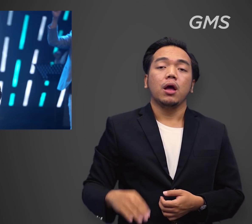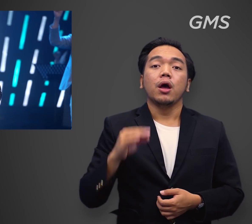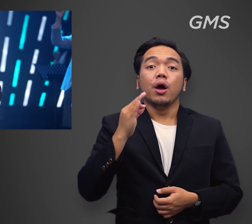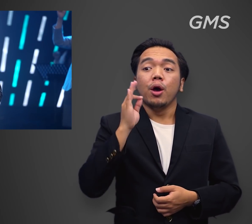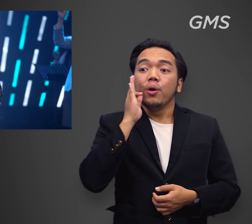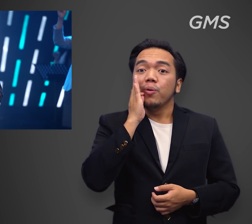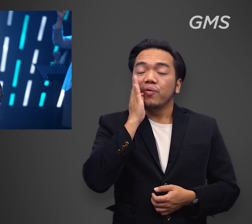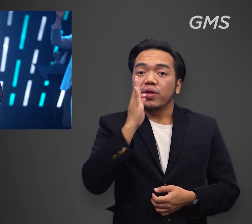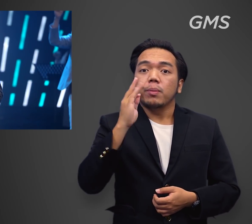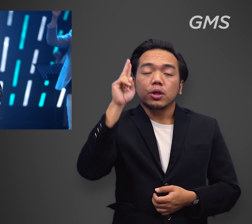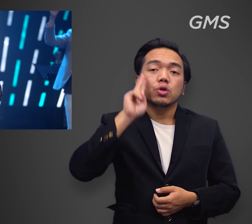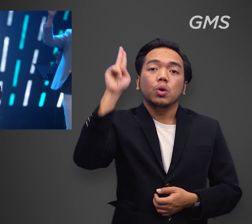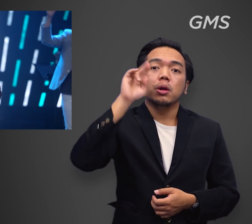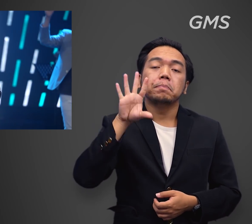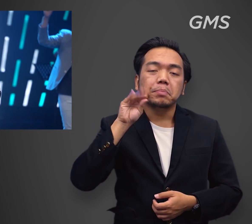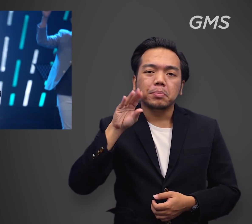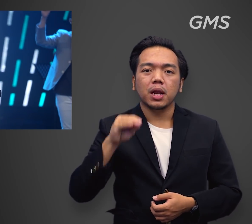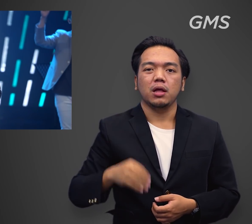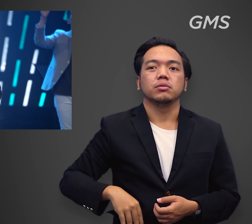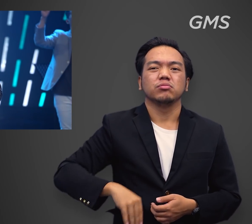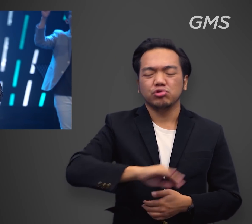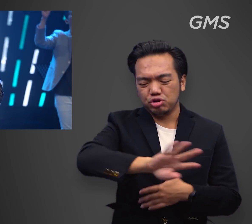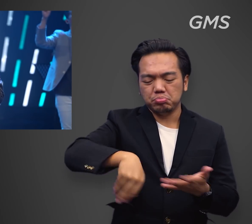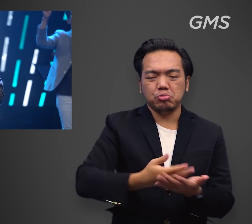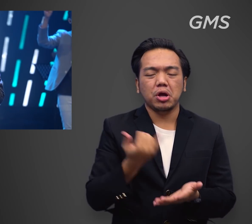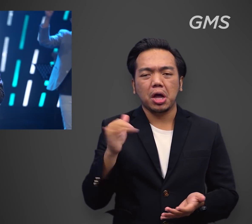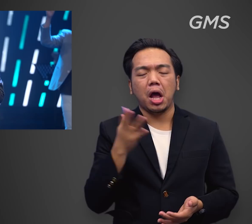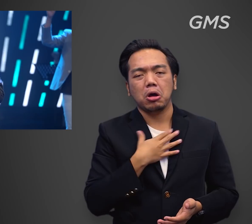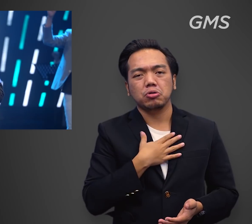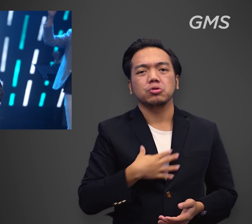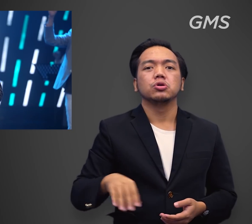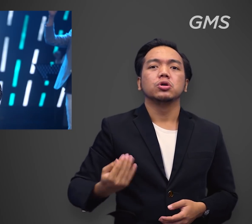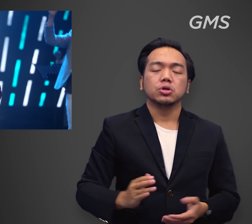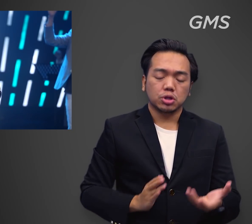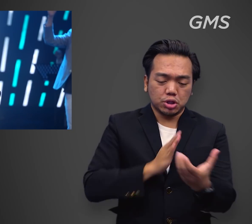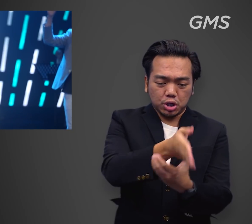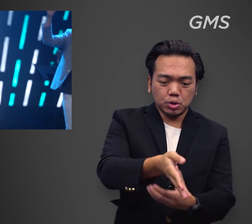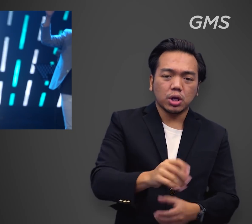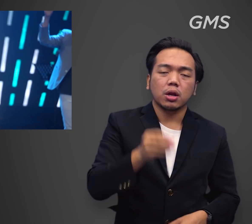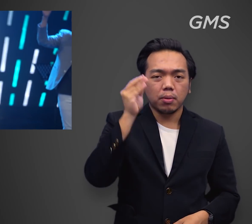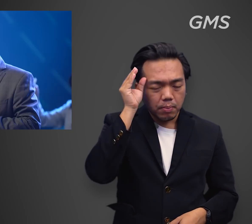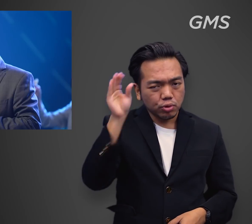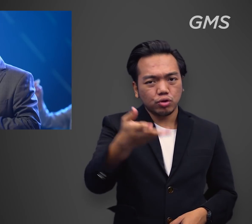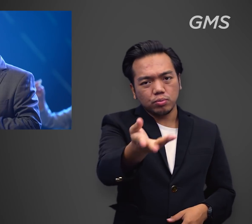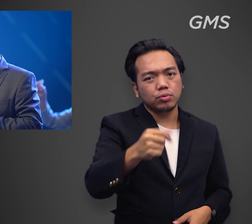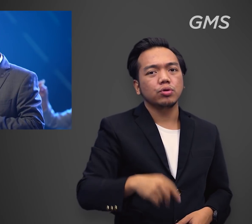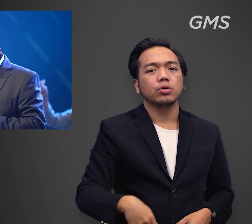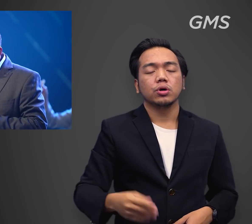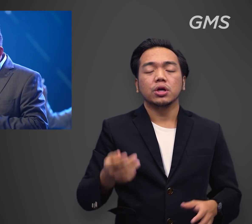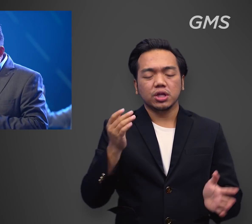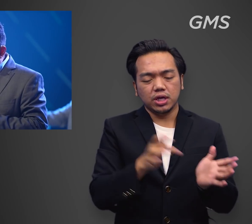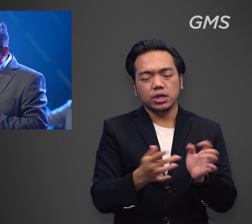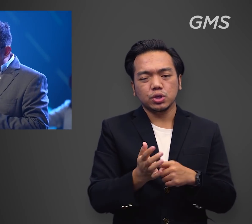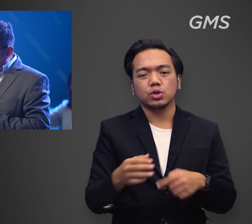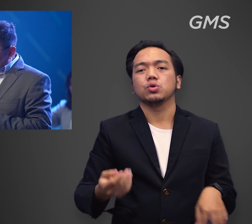berkata, sebab apa yang telah kuteruskan kepadamu, telah aku terima dari Tuhan, yaitu bahwa Tuhan Yesus pada malam